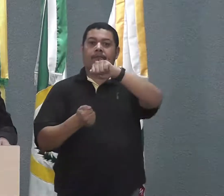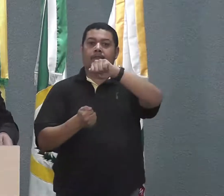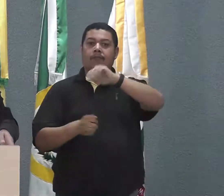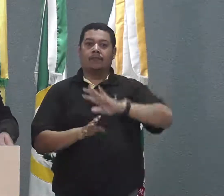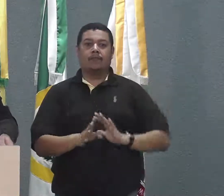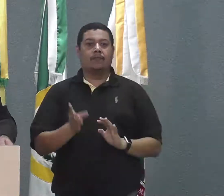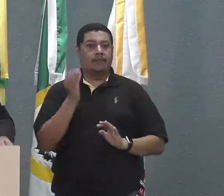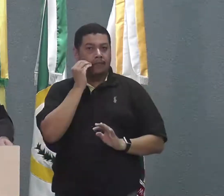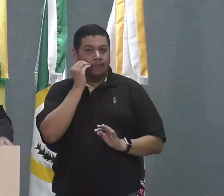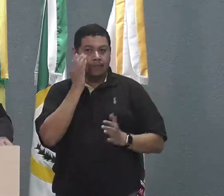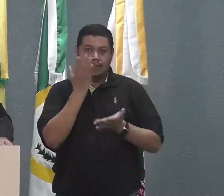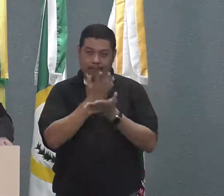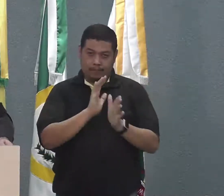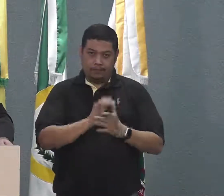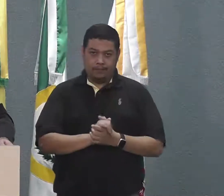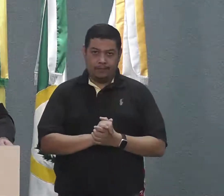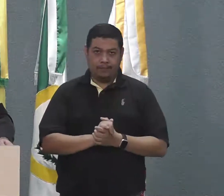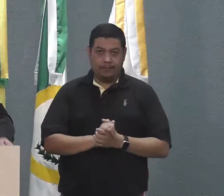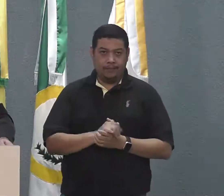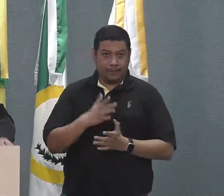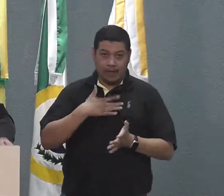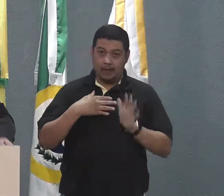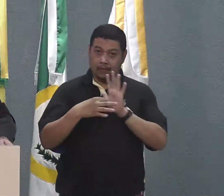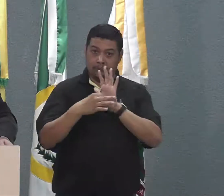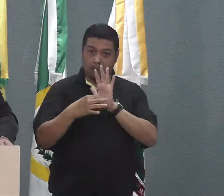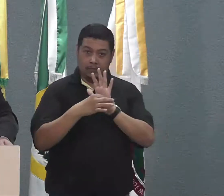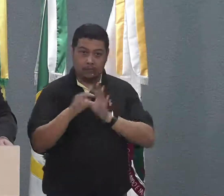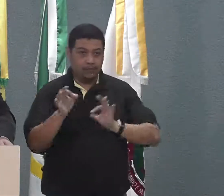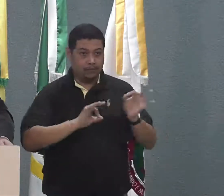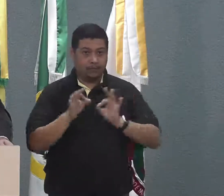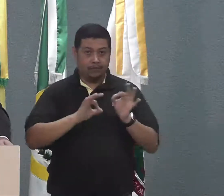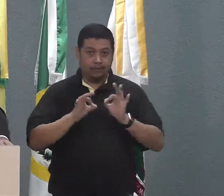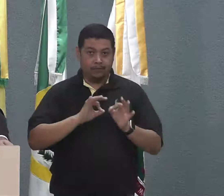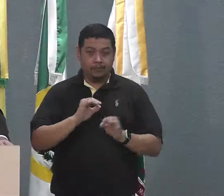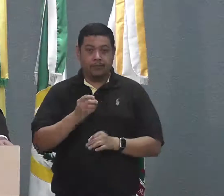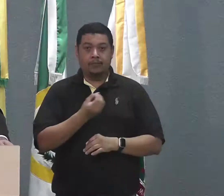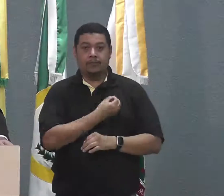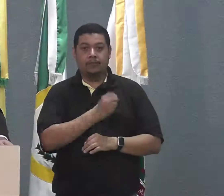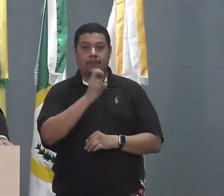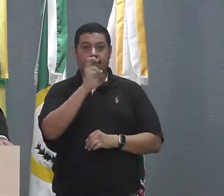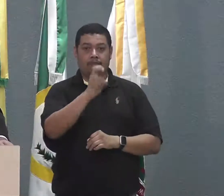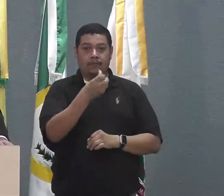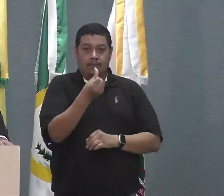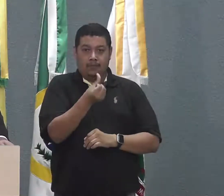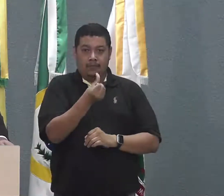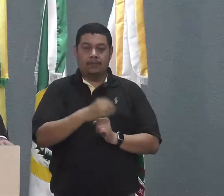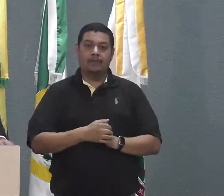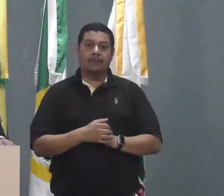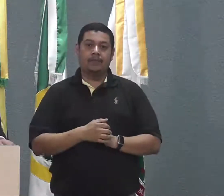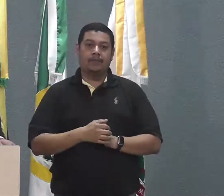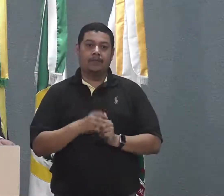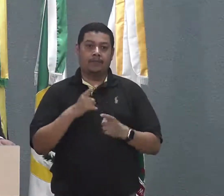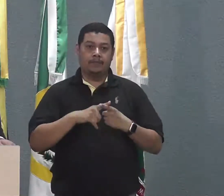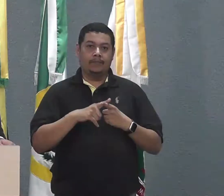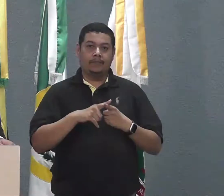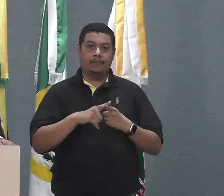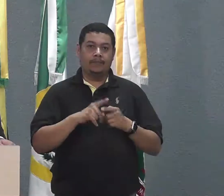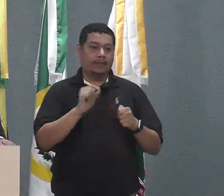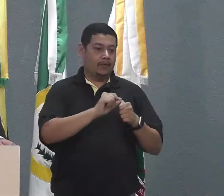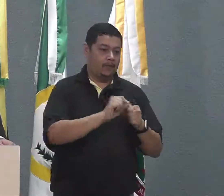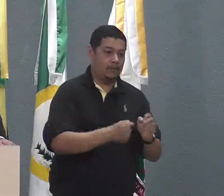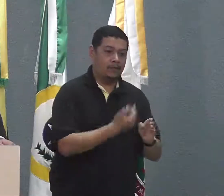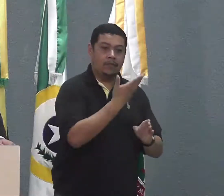Tentando amenizar essa situação, eu propus o projeto de lei 56 para implementação de hortas